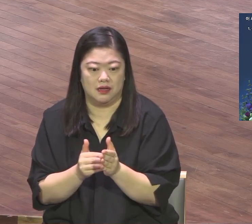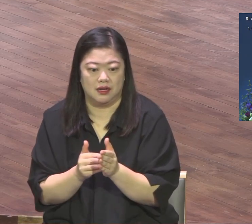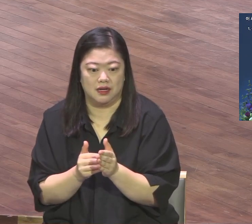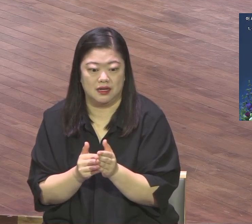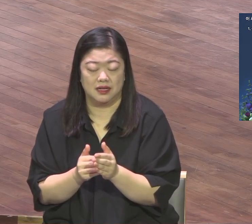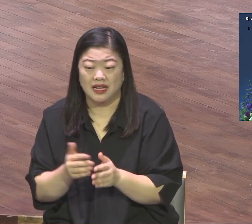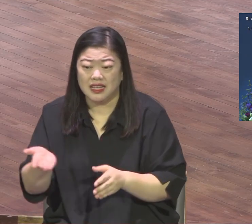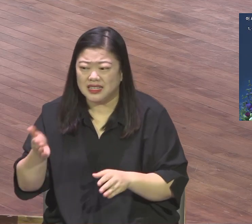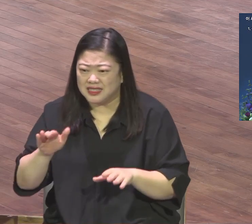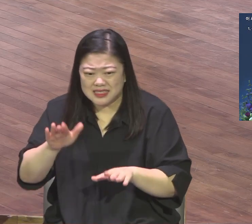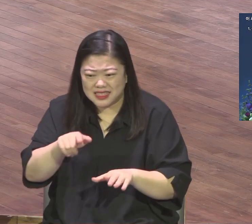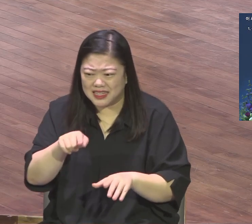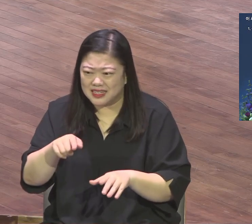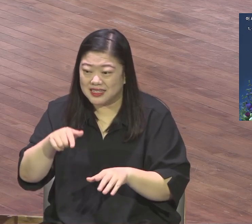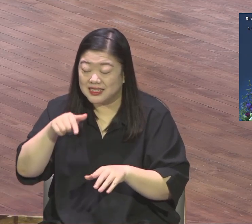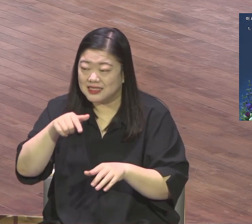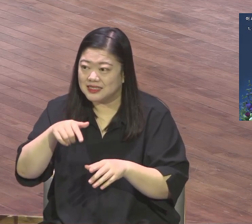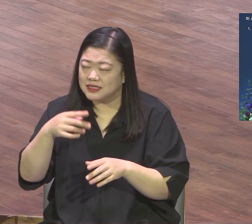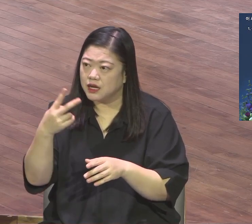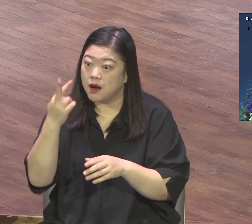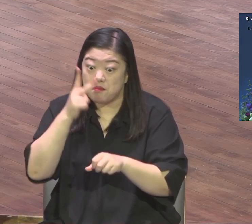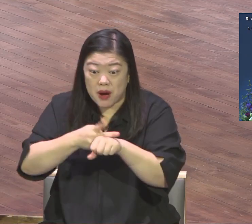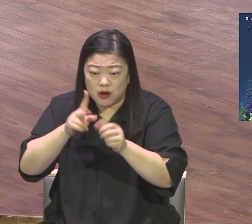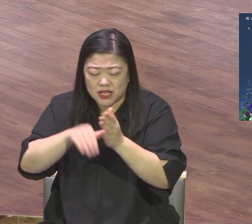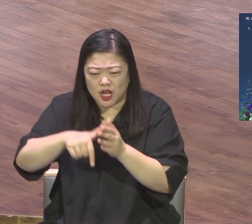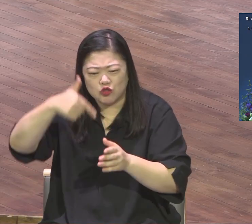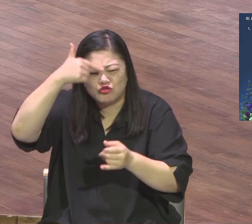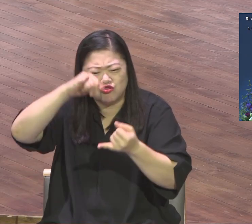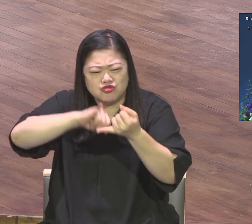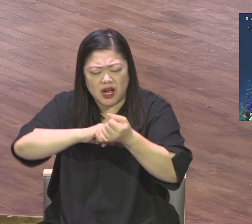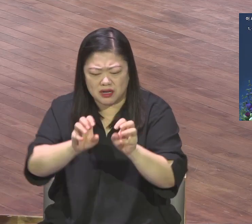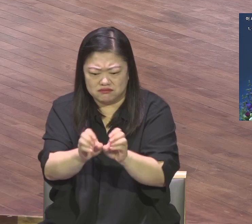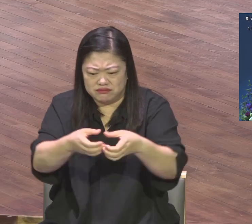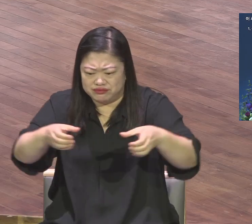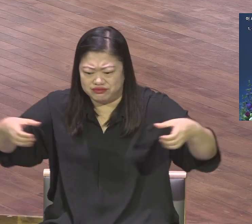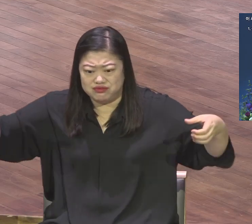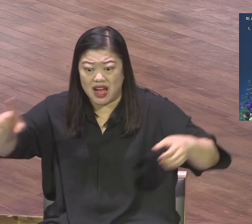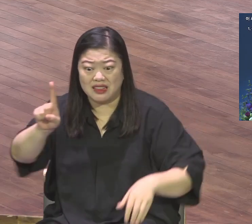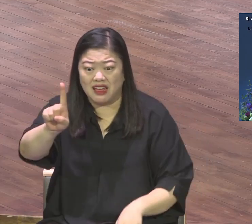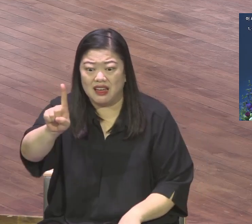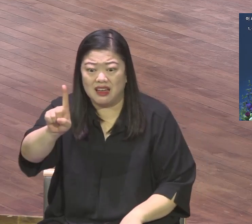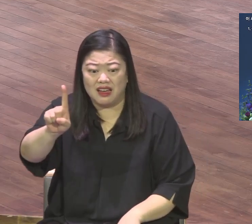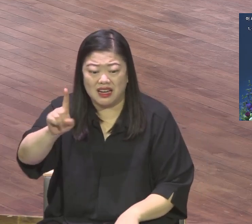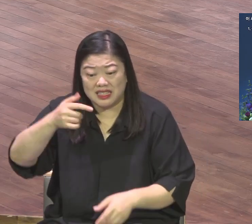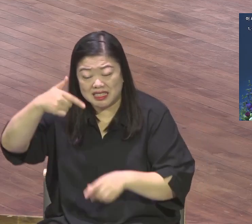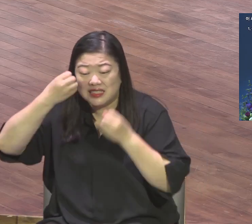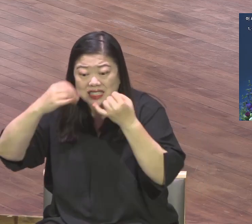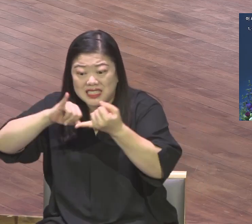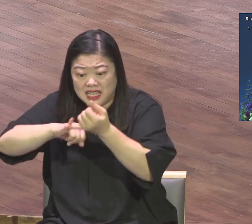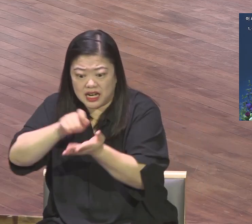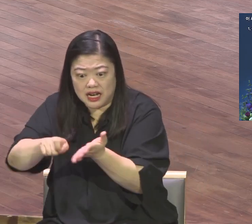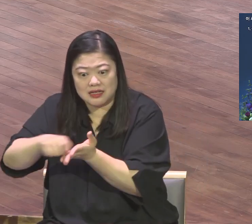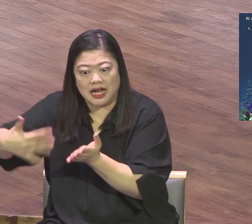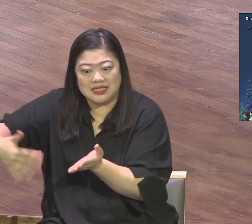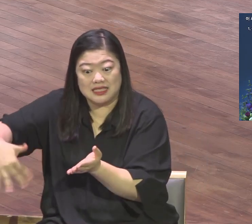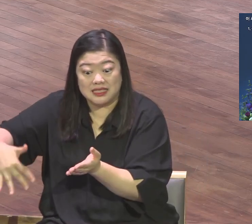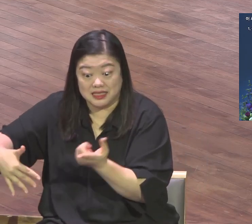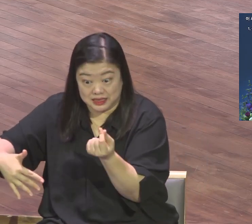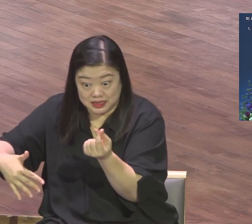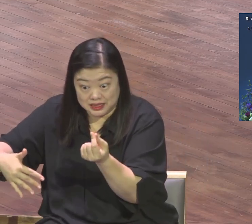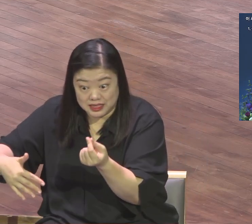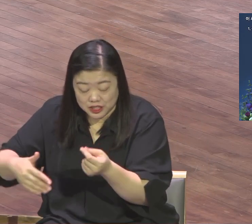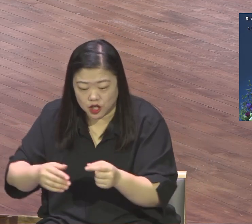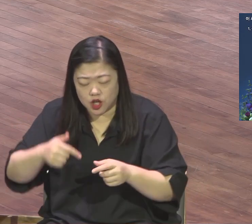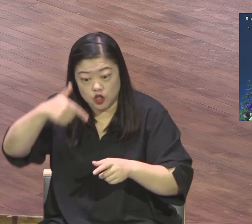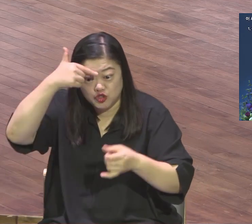구약 성경이잖아요. 그때 구약밖에 없으니까 그걸 가지고 예수 그리스도에 관해서 메시지를 잘 풀어준 겁니다. 여기서 2년